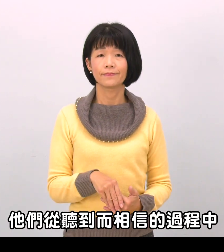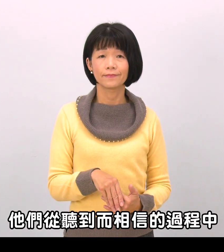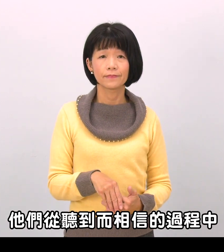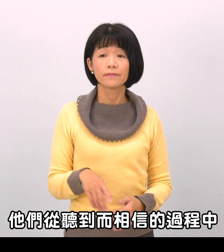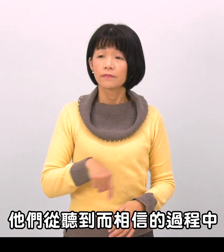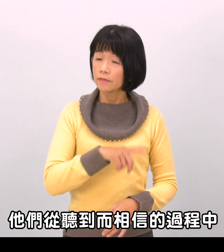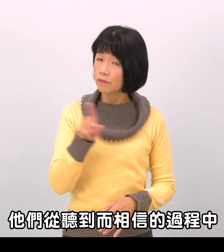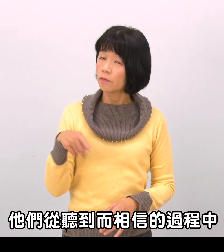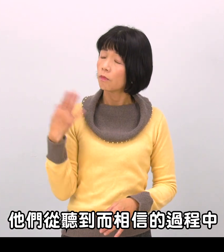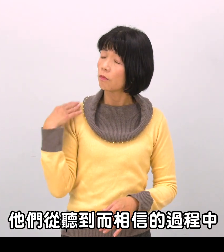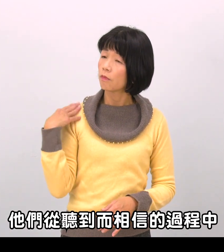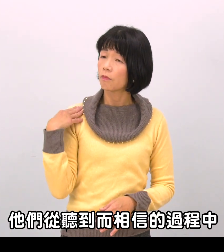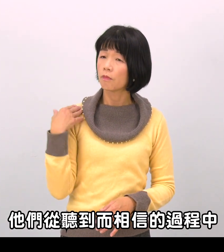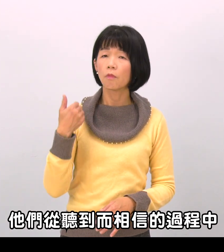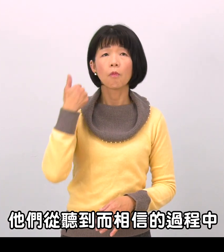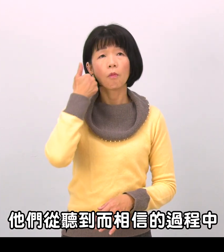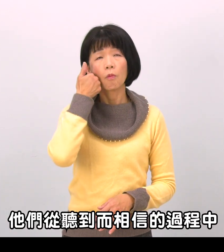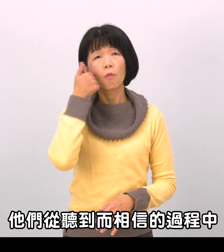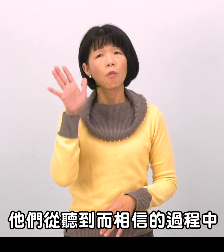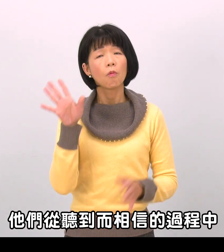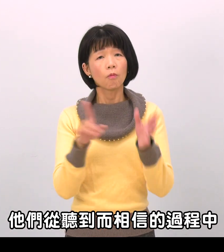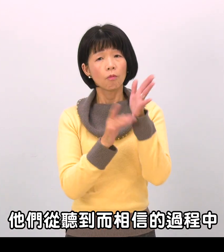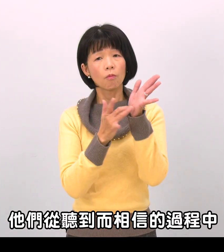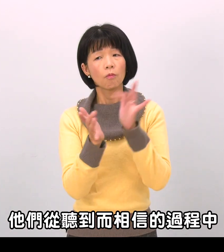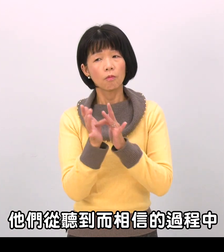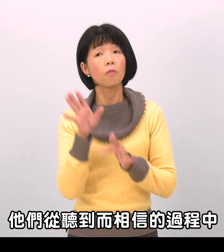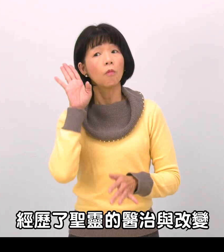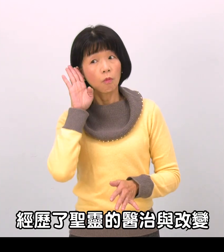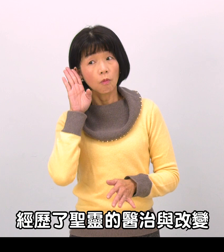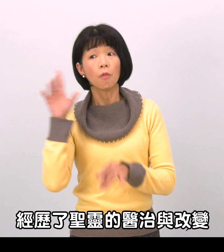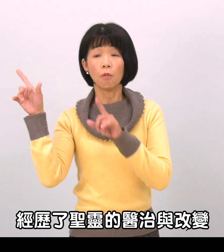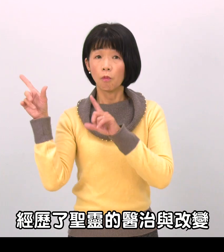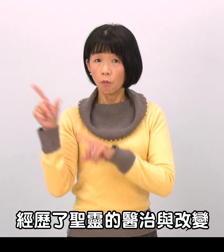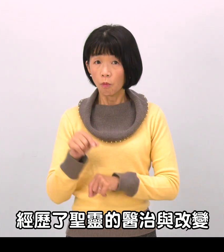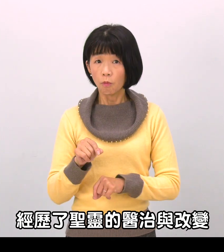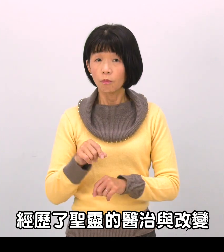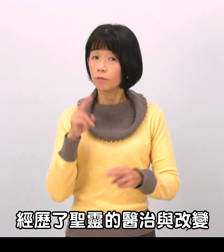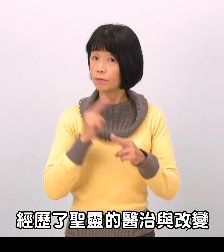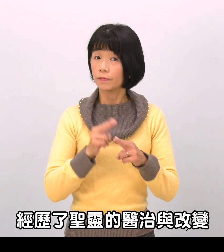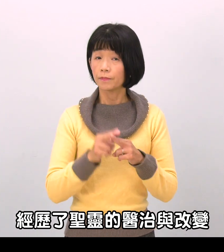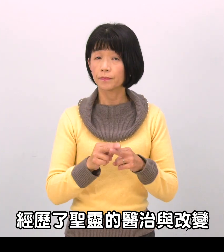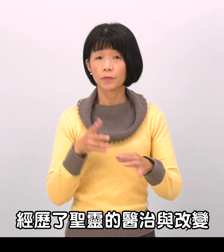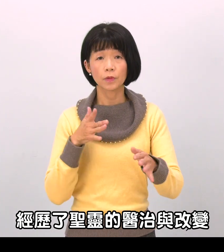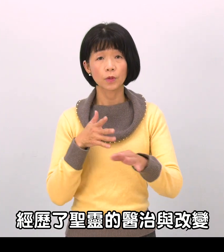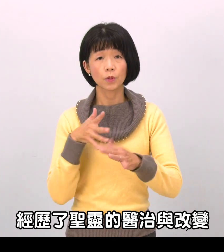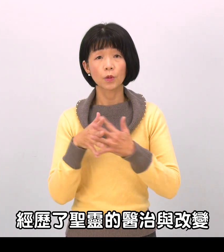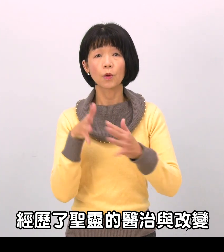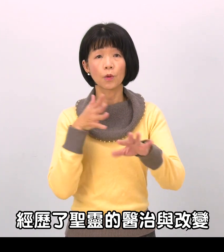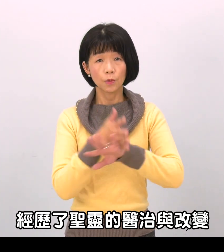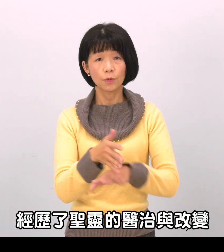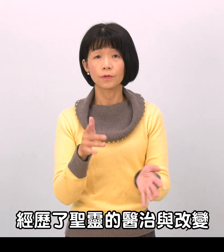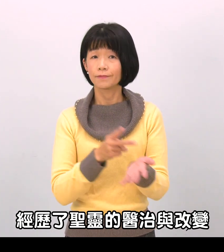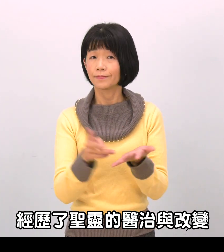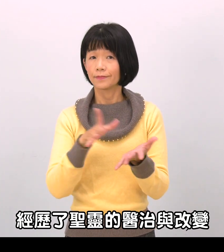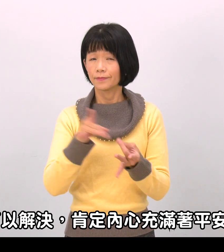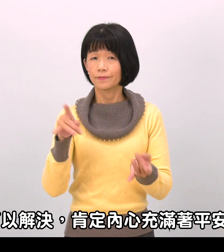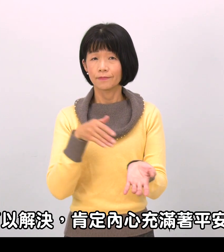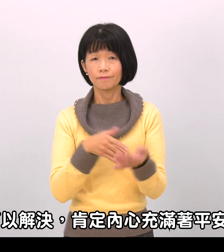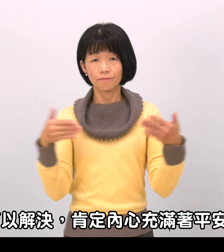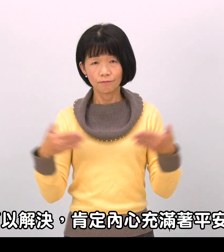从听到而相信的过程中，经历了圣灵的医治与改变，使问